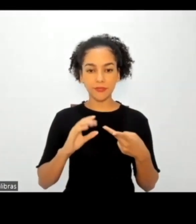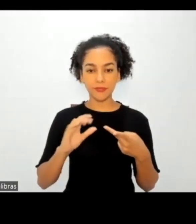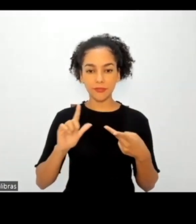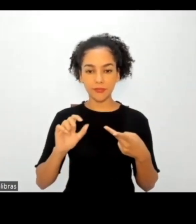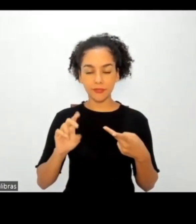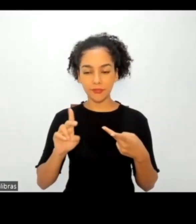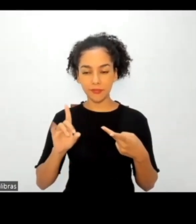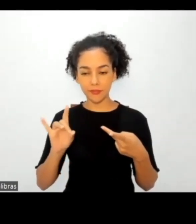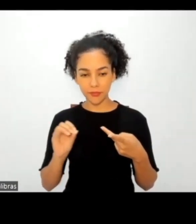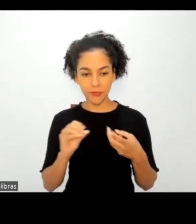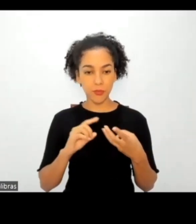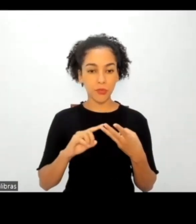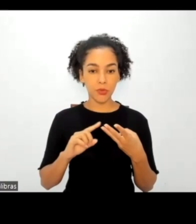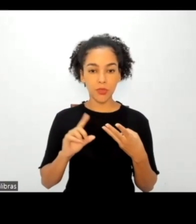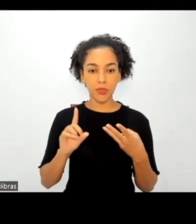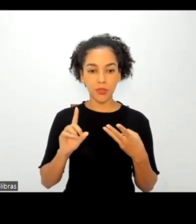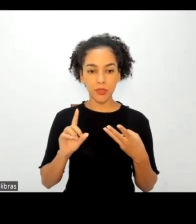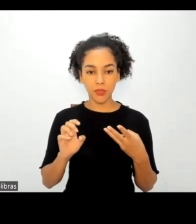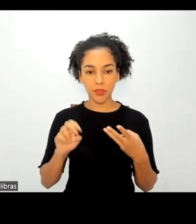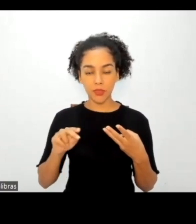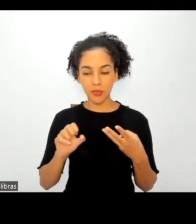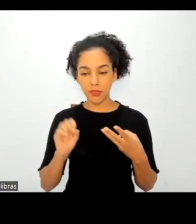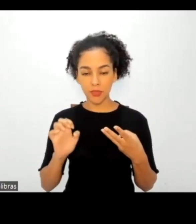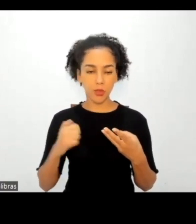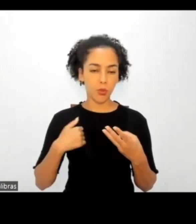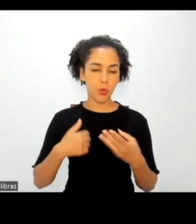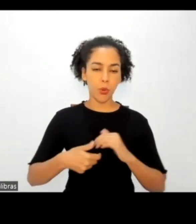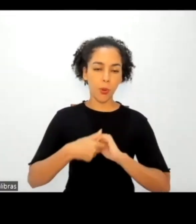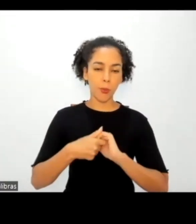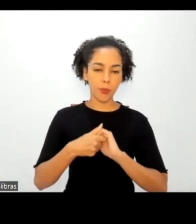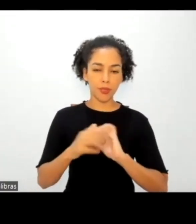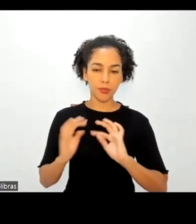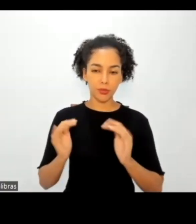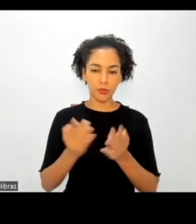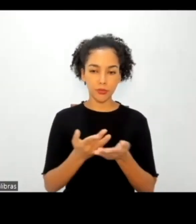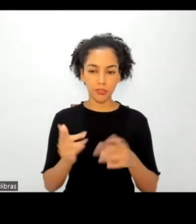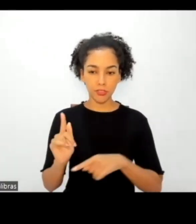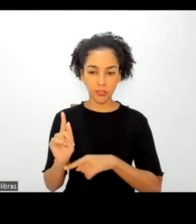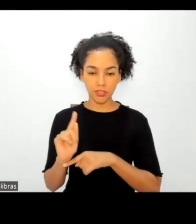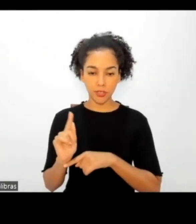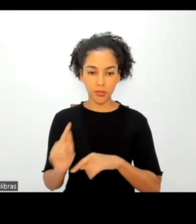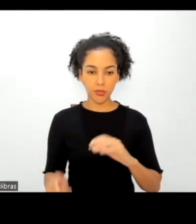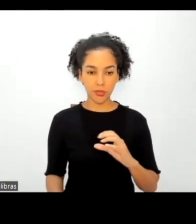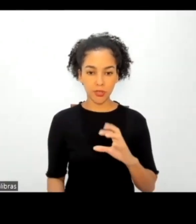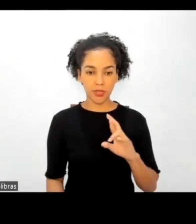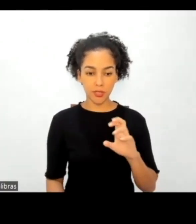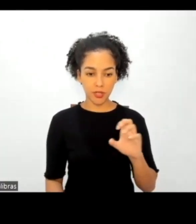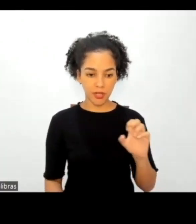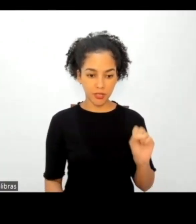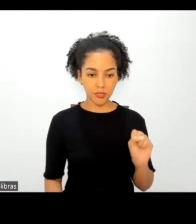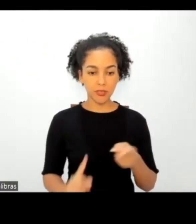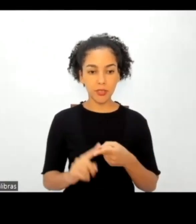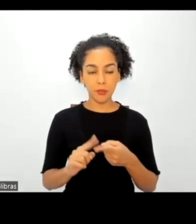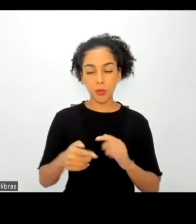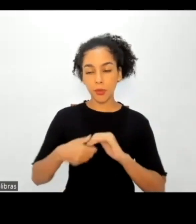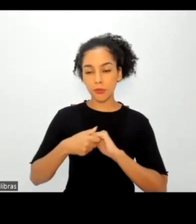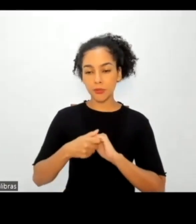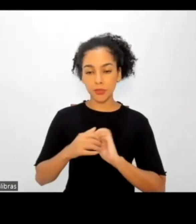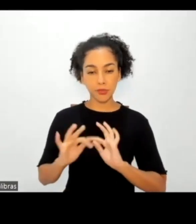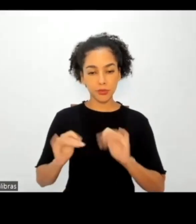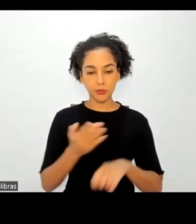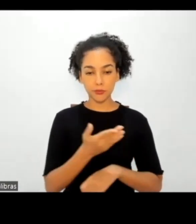né? Em nome de vocês, quero cumprimentar toda a gestão, né, enfim, do CRES, cumprimentar todas as pessoas, né, que